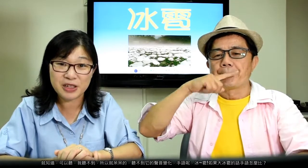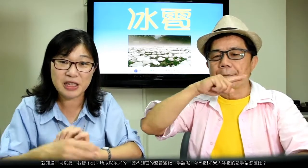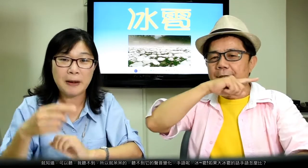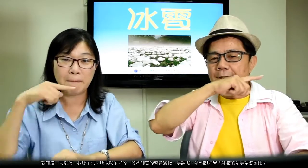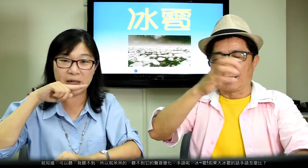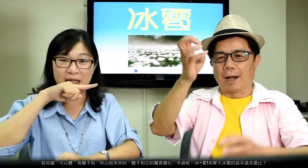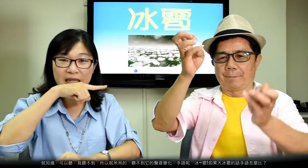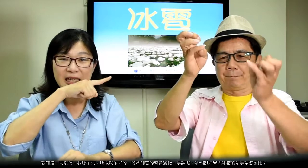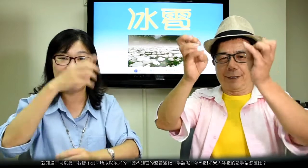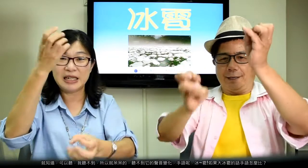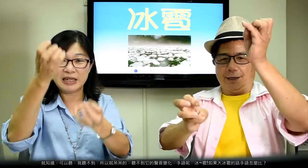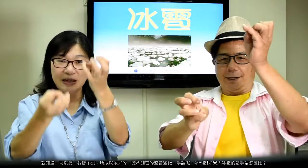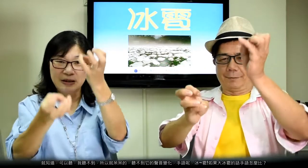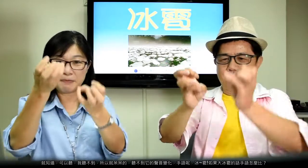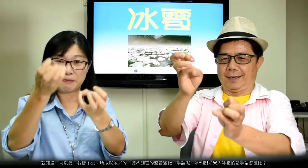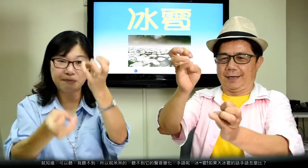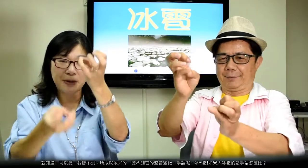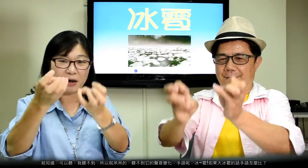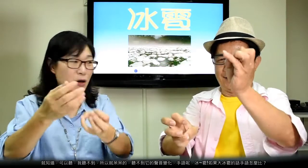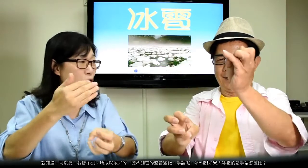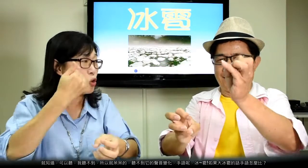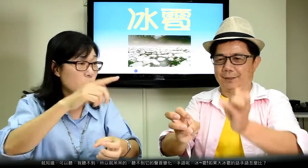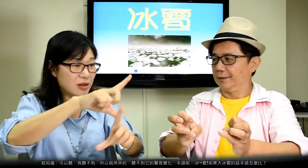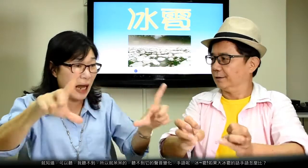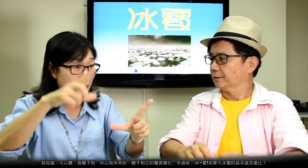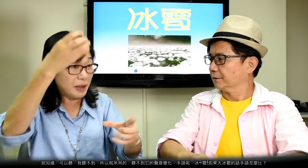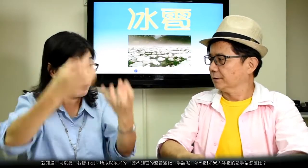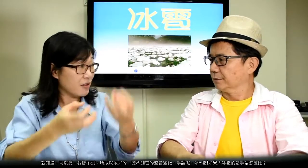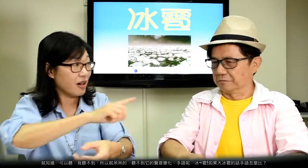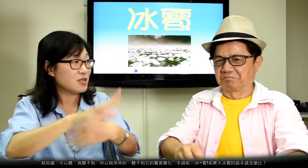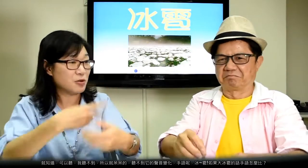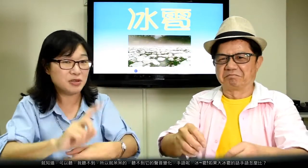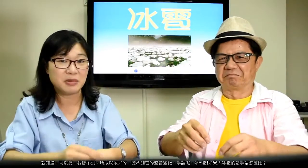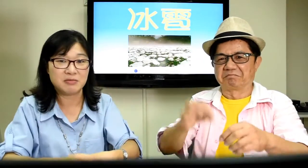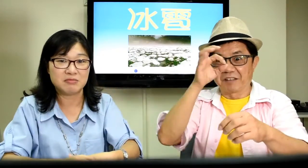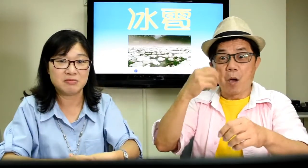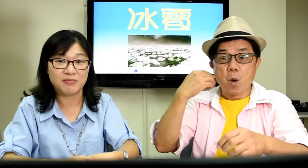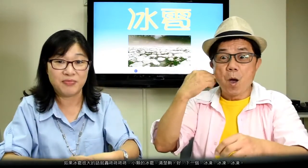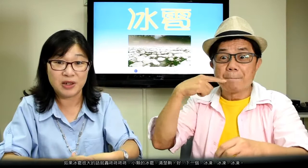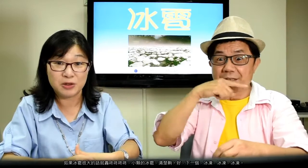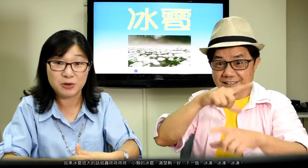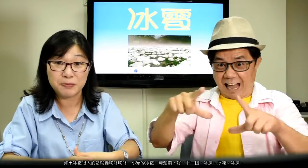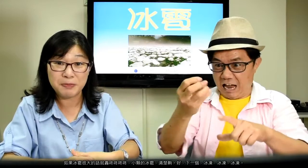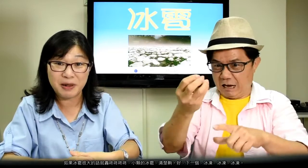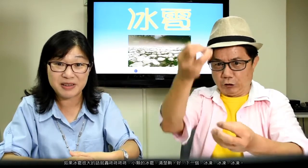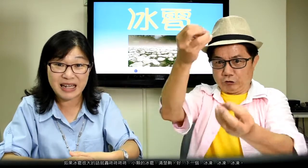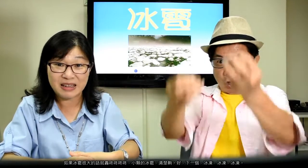呢，冰雹，如果大冰雹的话，手语什么？如果冰雹很大的话，